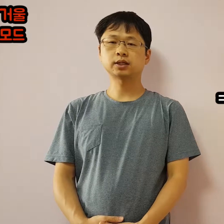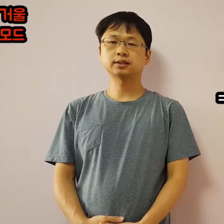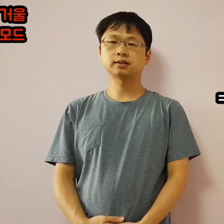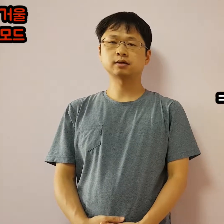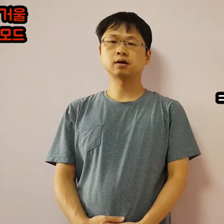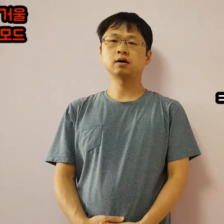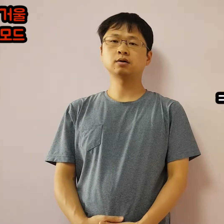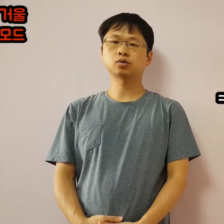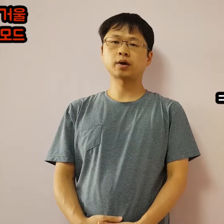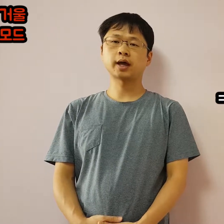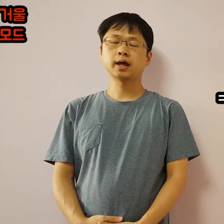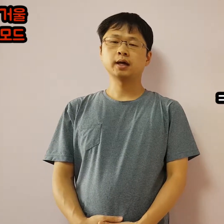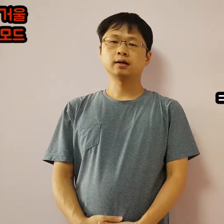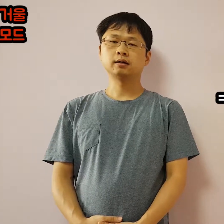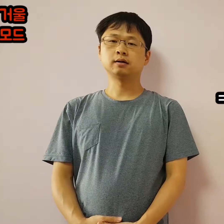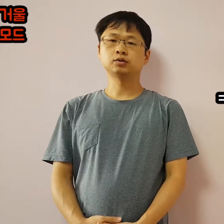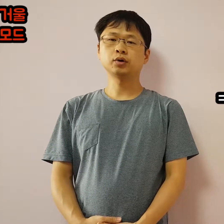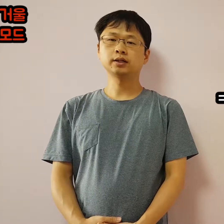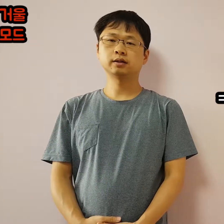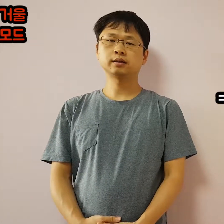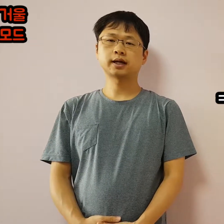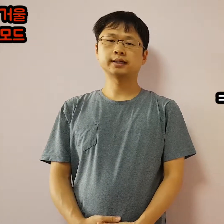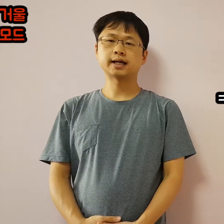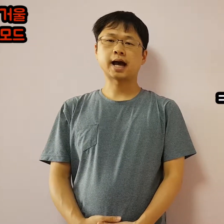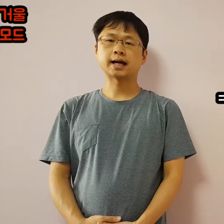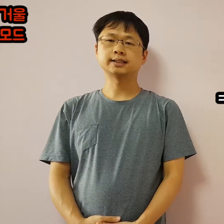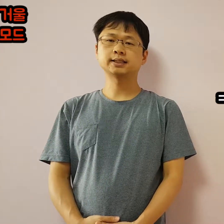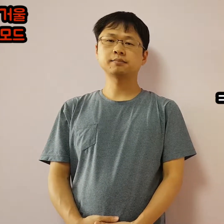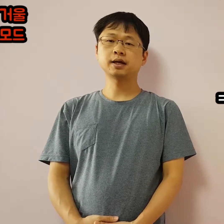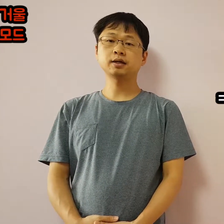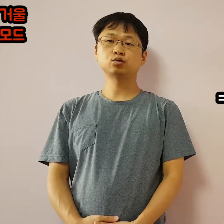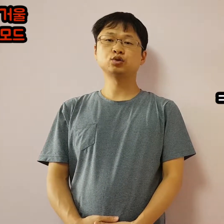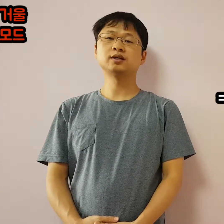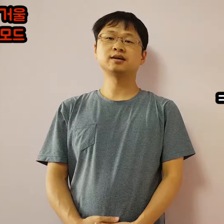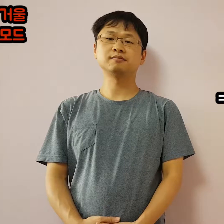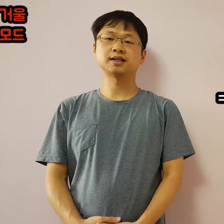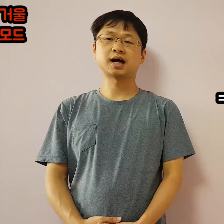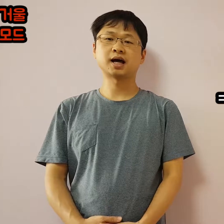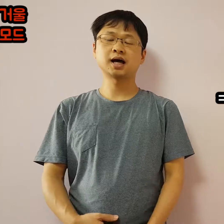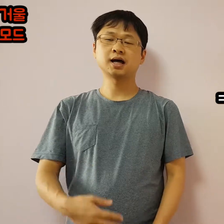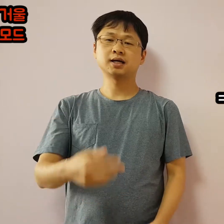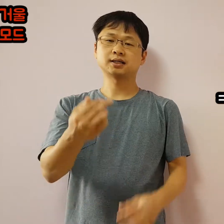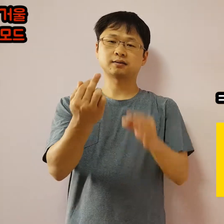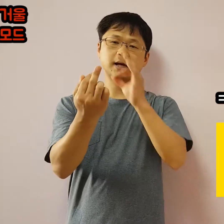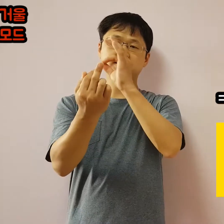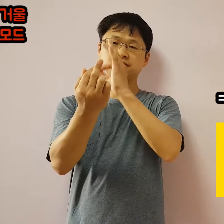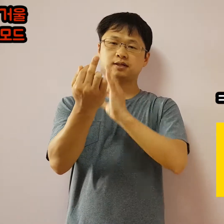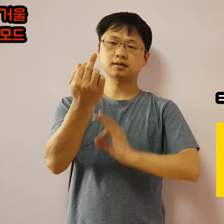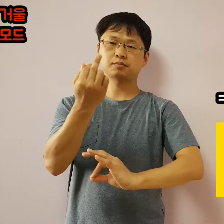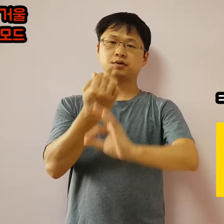조자를 써서 조회. 조회는 어떻게 하느냐? 아침에 줄 서는 겁니다. 자, 그럼 아침이라는